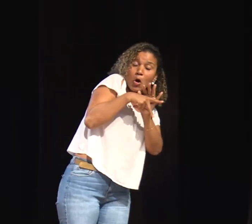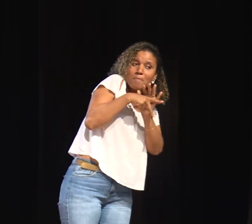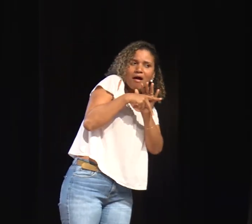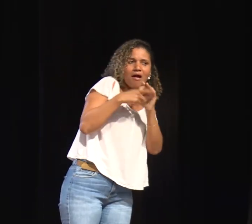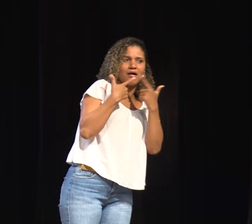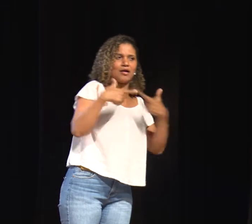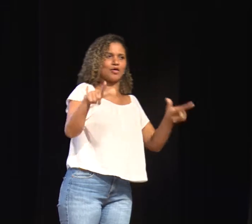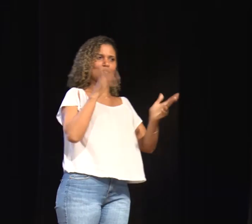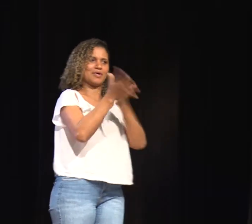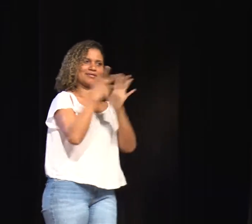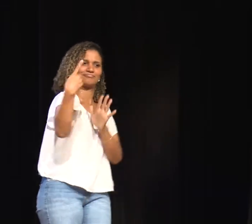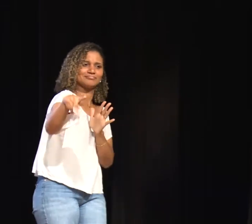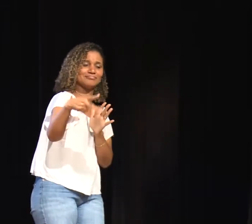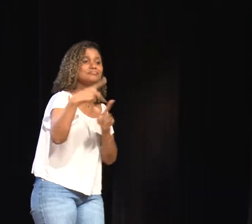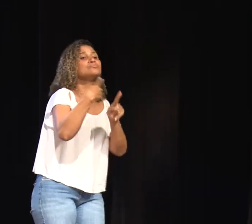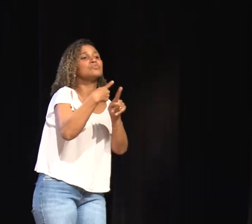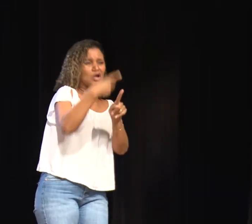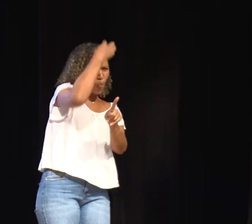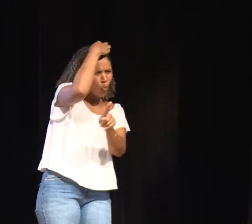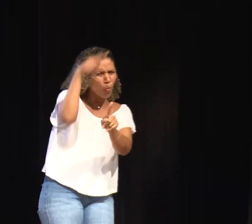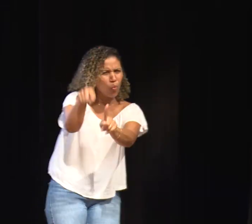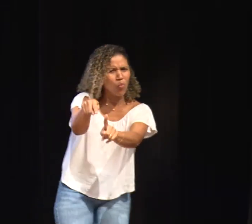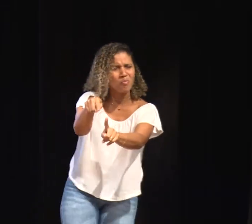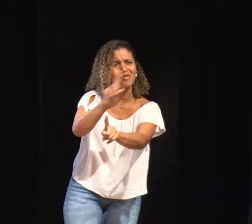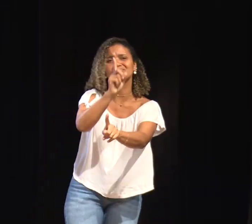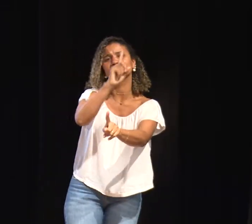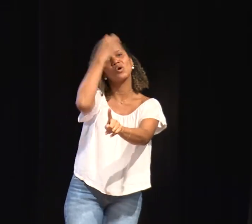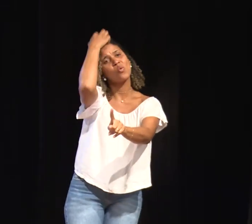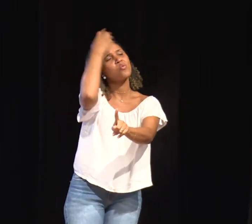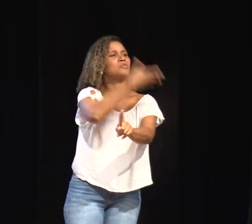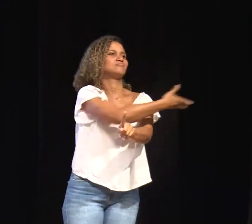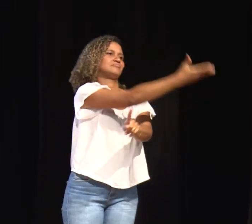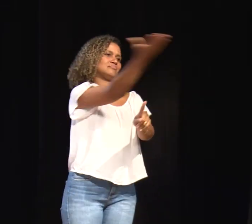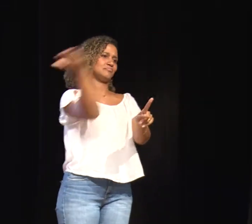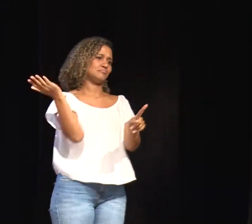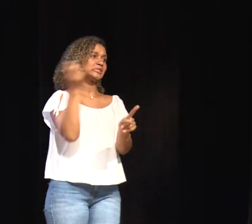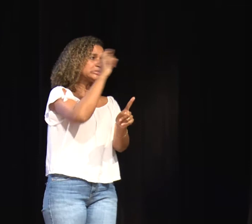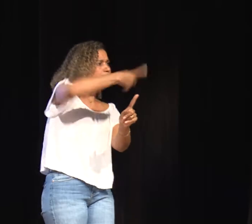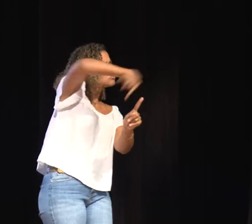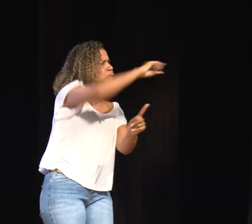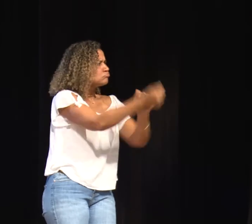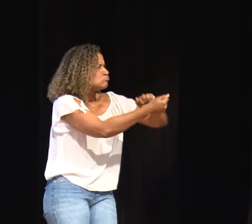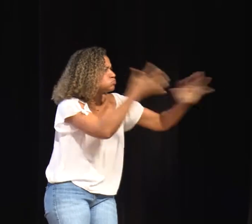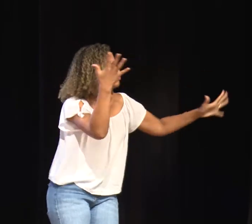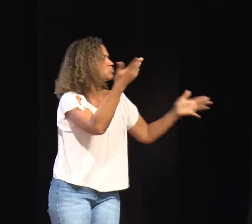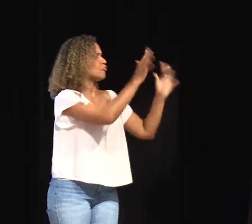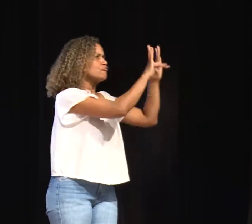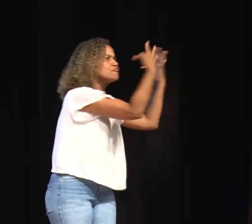de compreensão e de conhecimento de língua e de linguagem, mas isso é culpa dela? Eu acho que é culpa de todos,